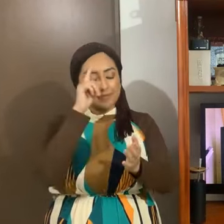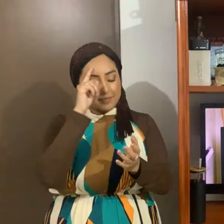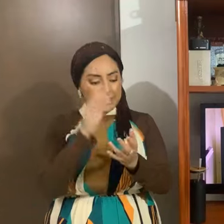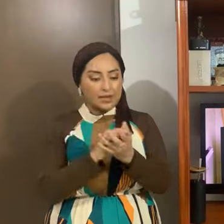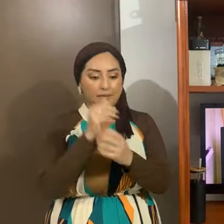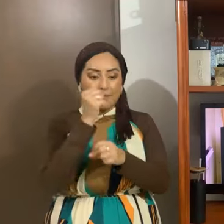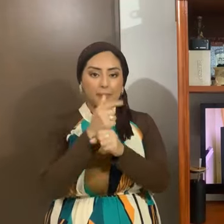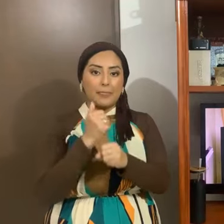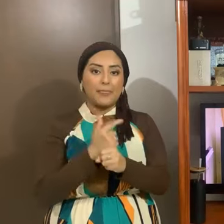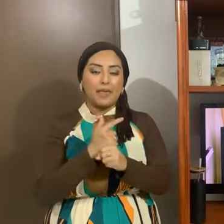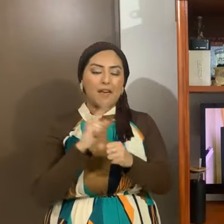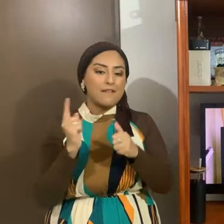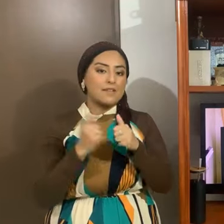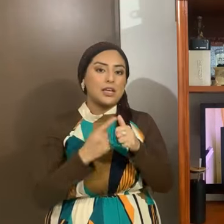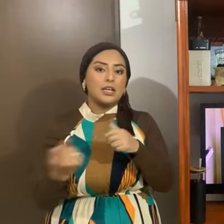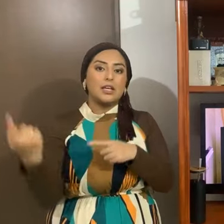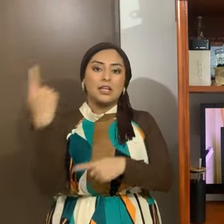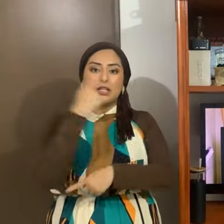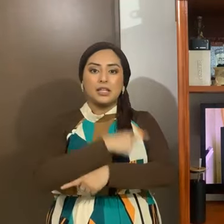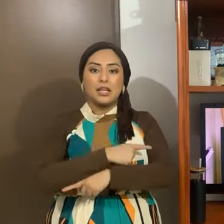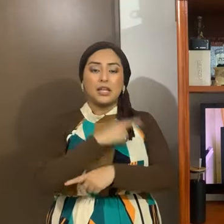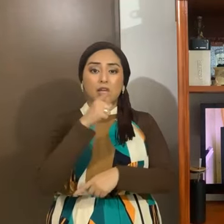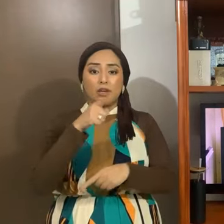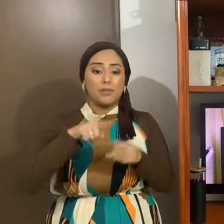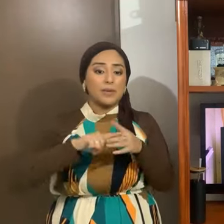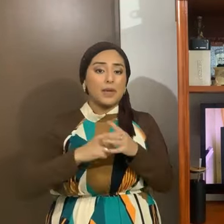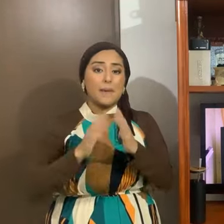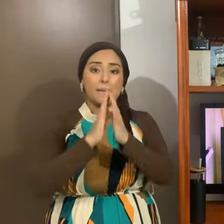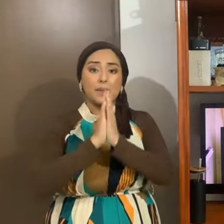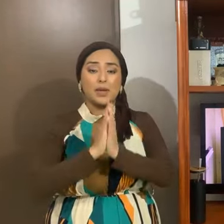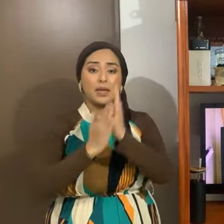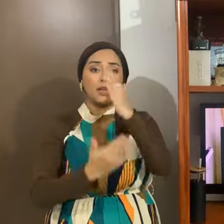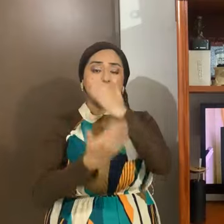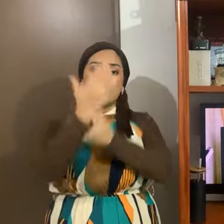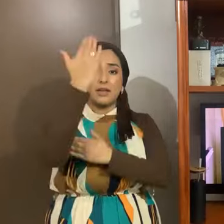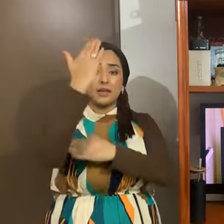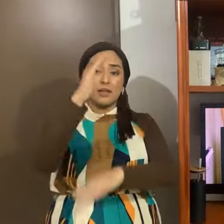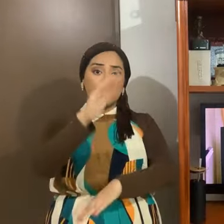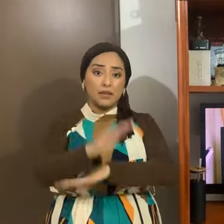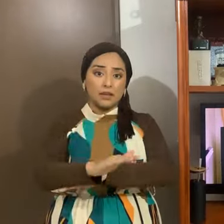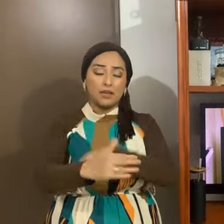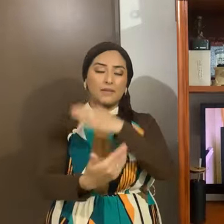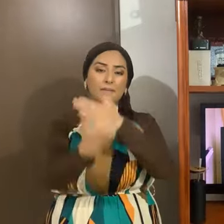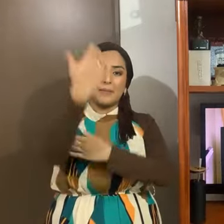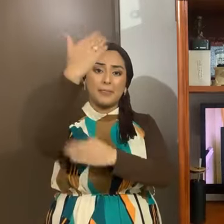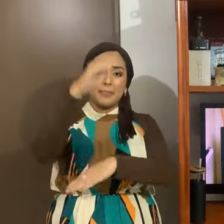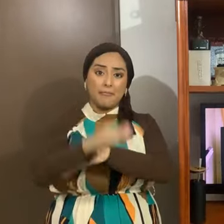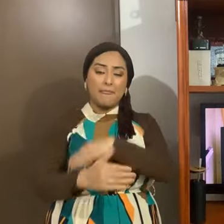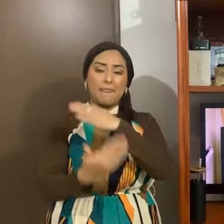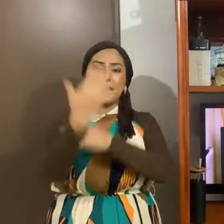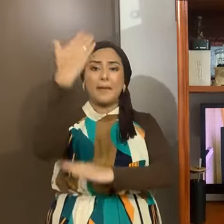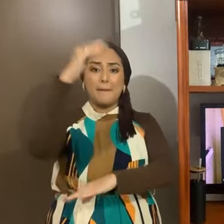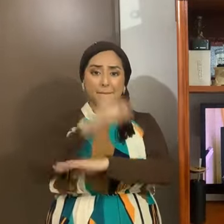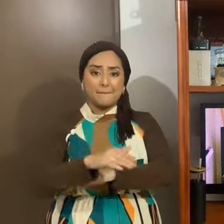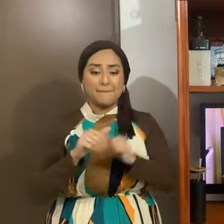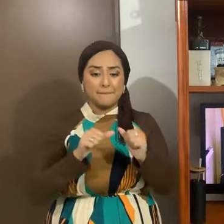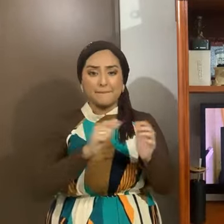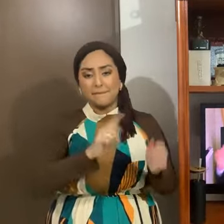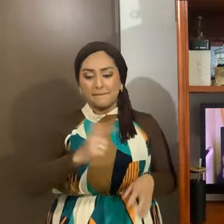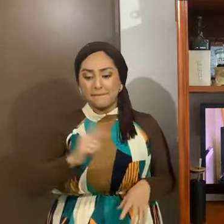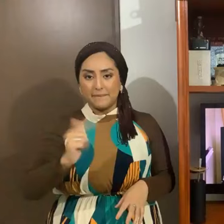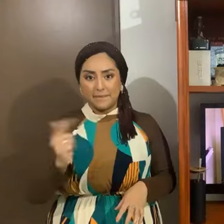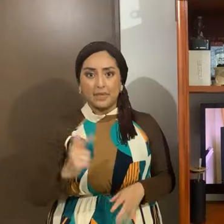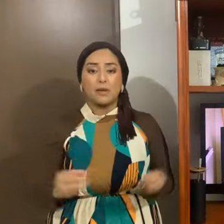amados Sahim, que desde el primer día, si ustedes empiezan a orar en la mañana y en la noche, en la mañana y en la noche, y van